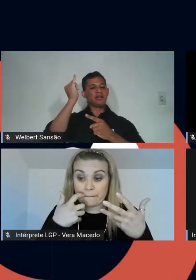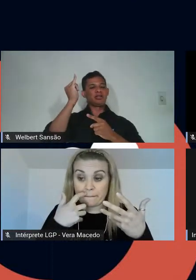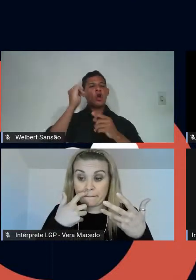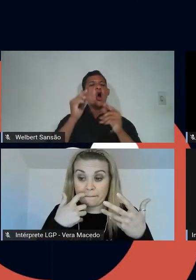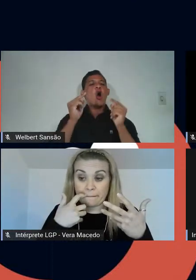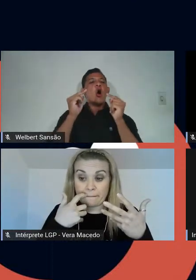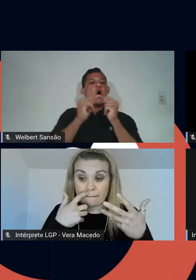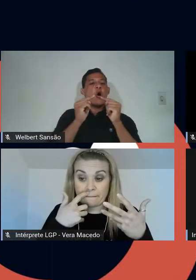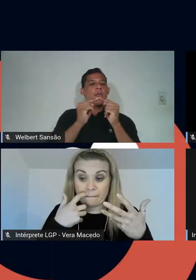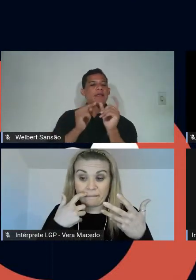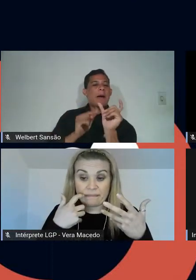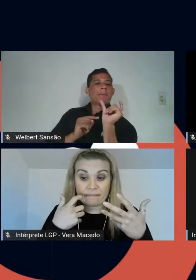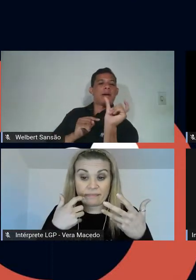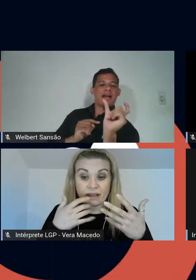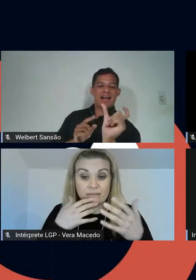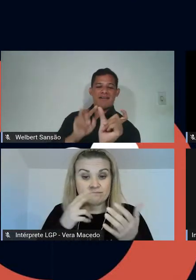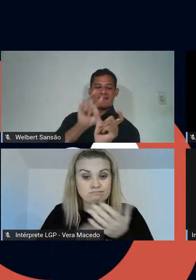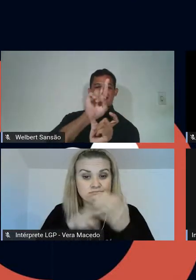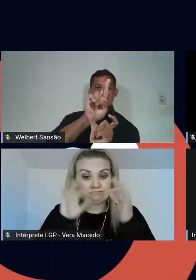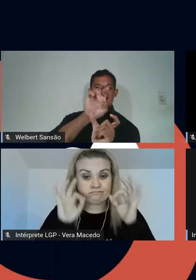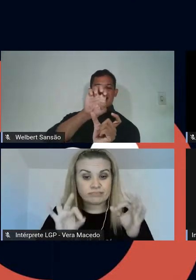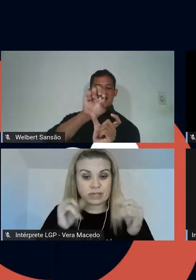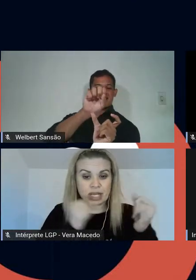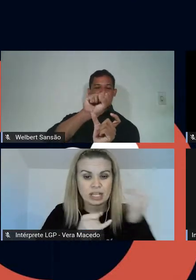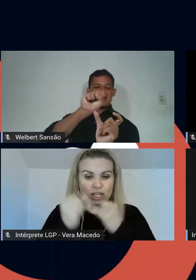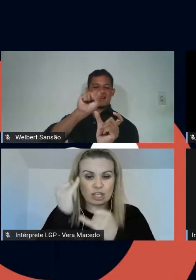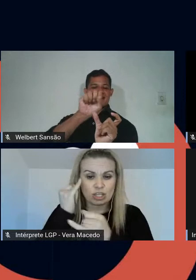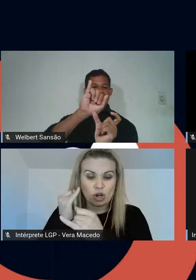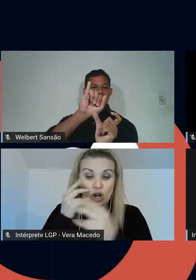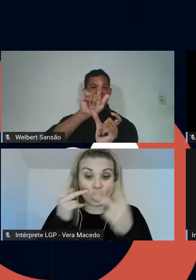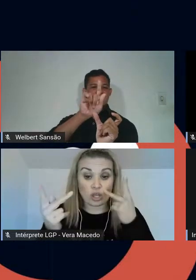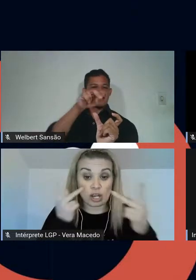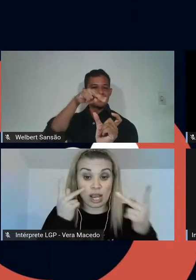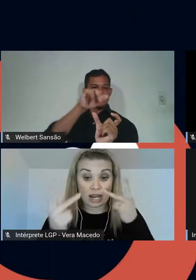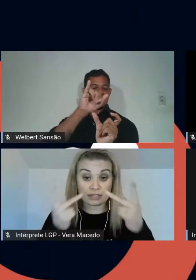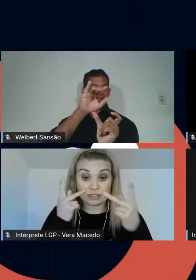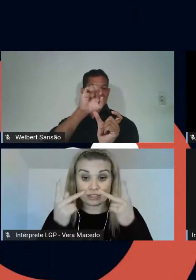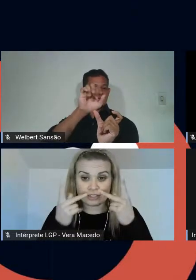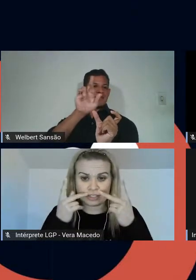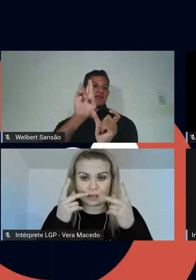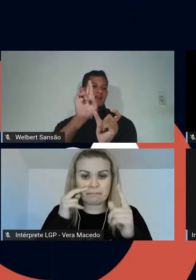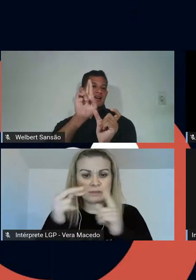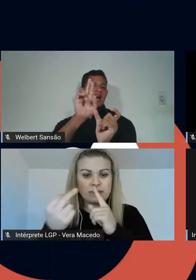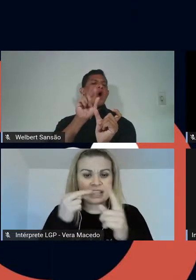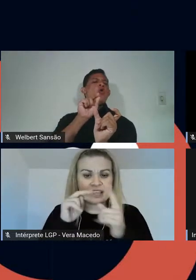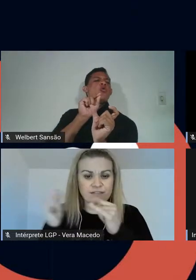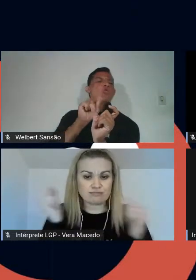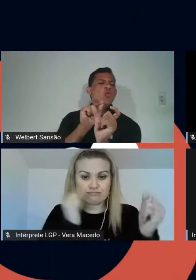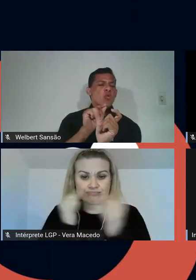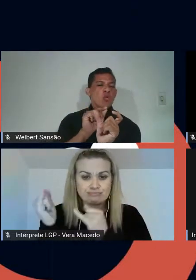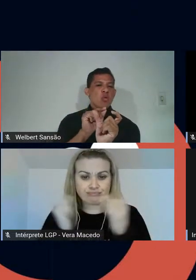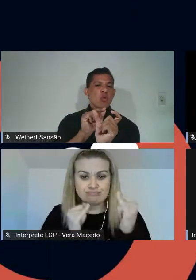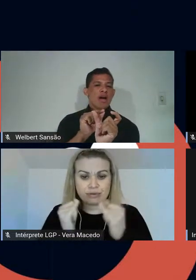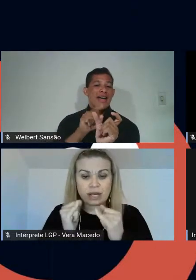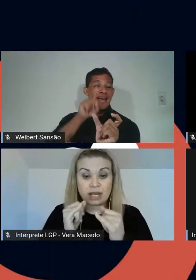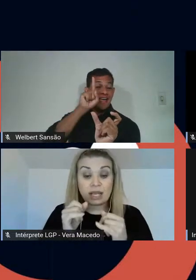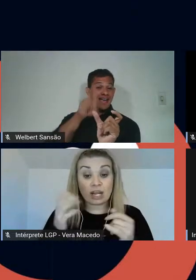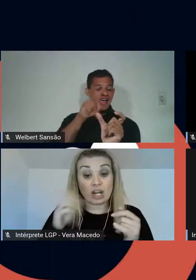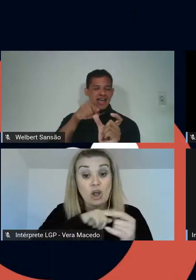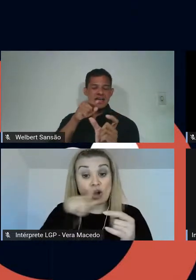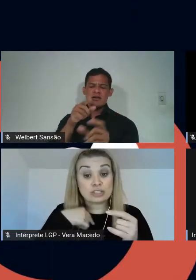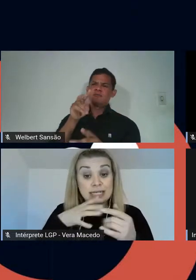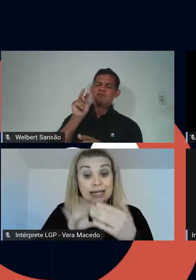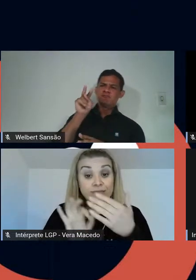momento, é justamente essa troca de de de olhares, perspectivas que queremos trazer.